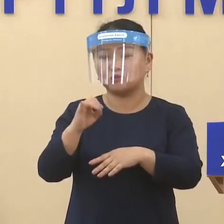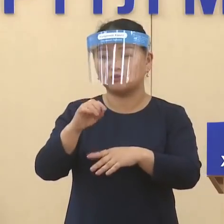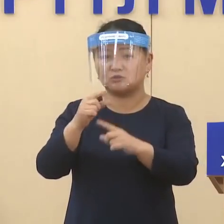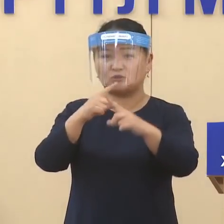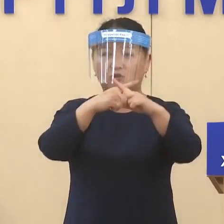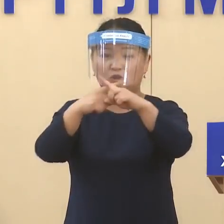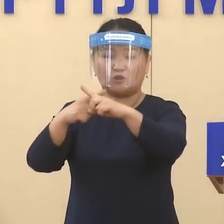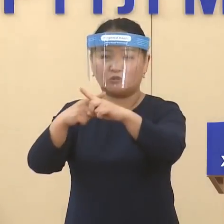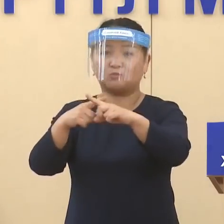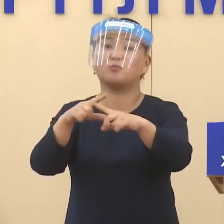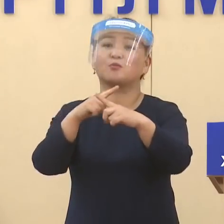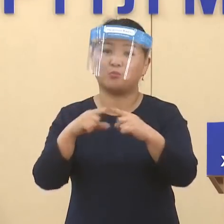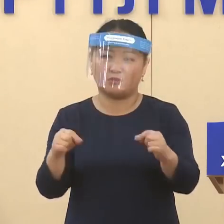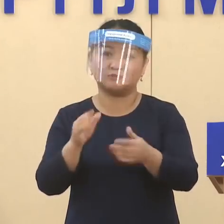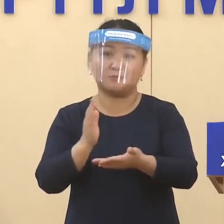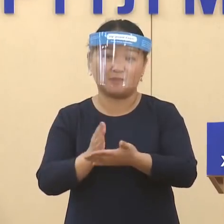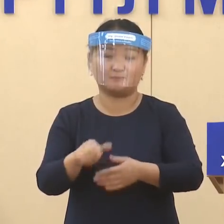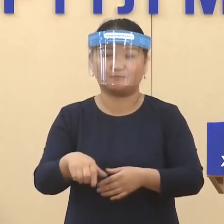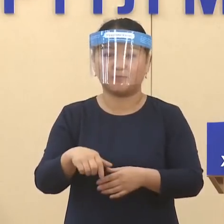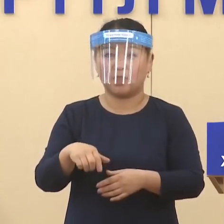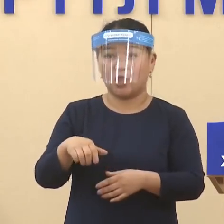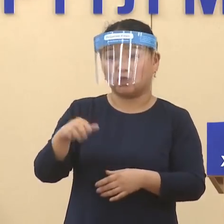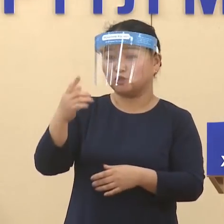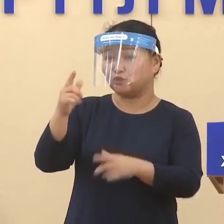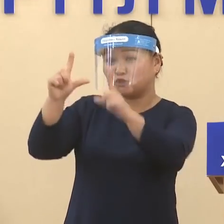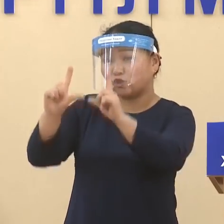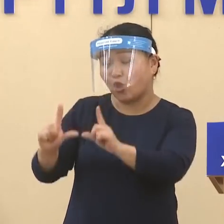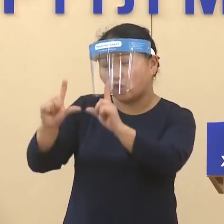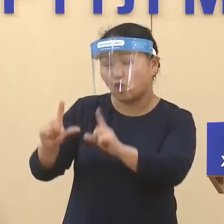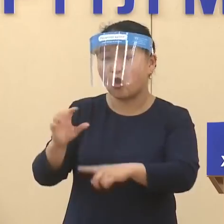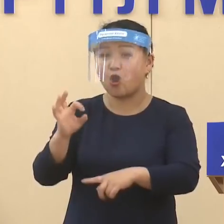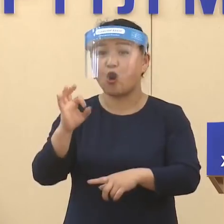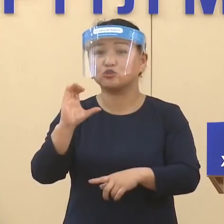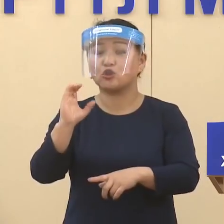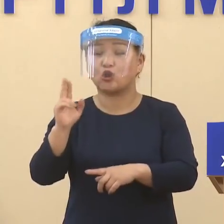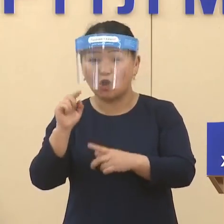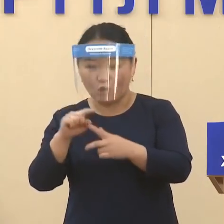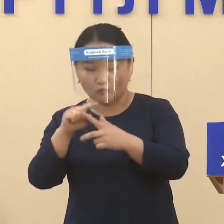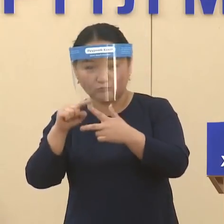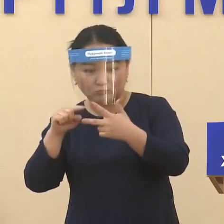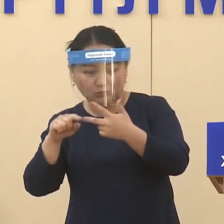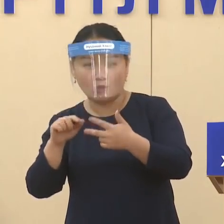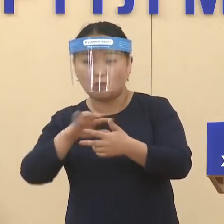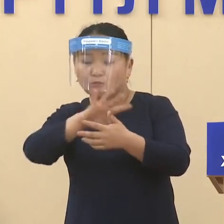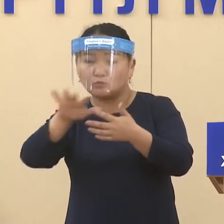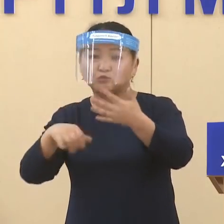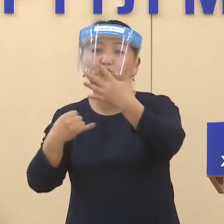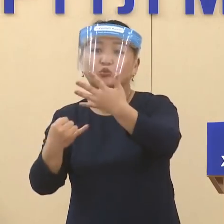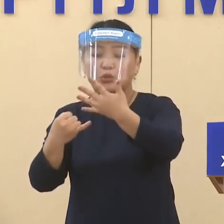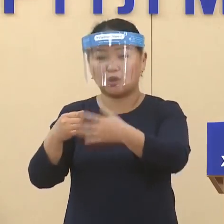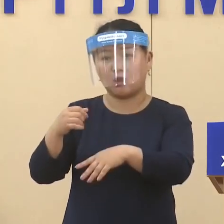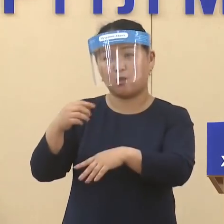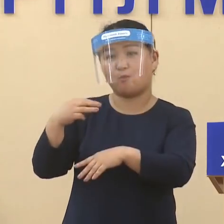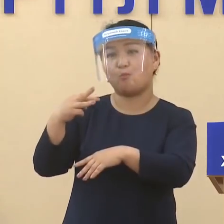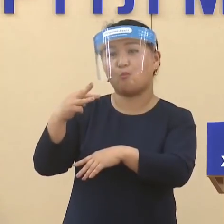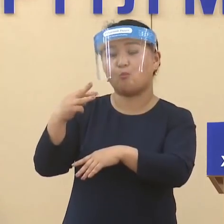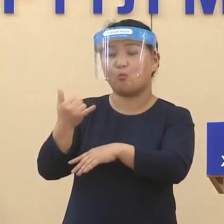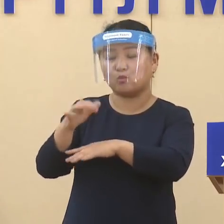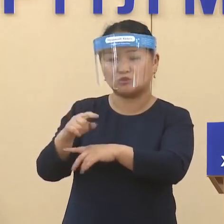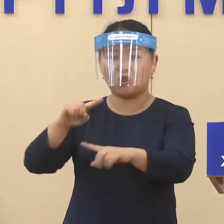байна. За харин Токио, Осака болон 6 бусад 6 орон нутаг мужид онц байдлыг